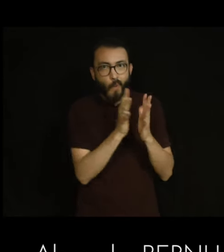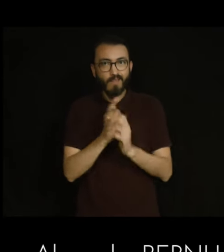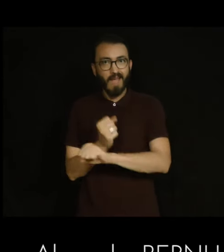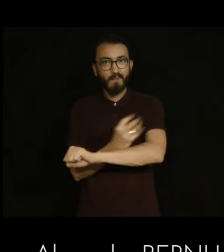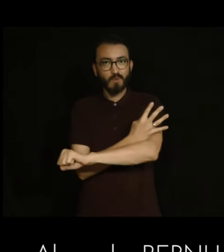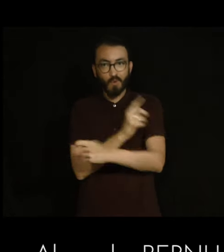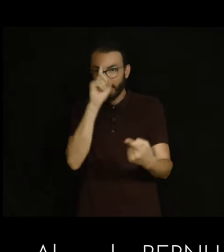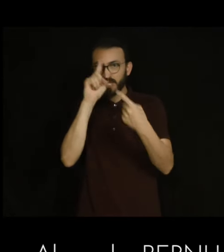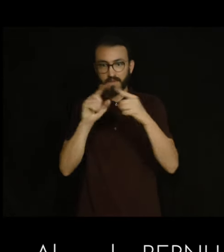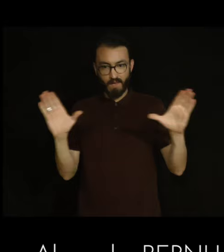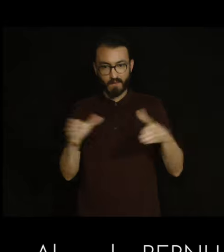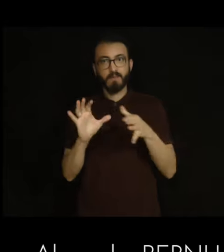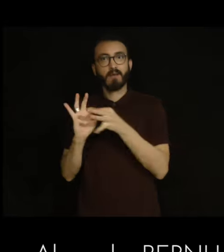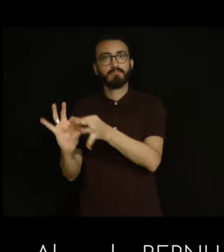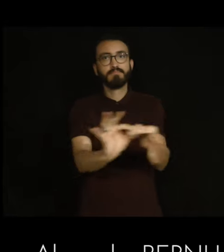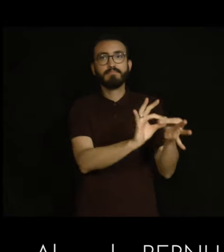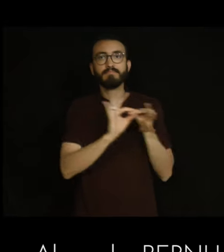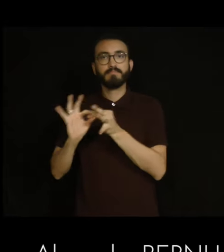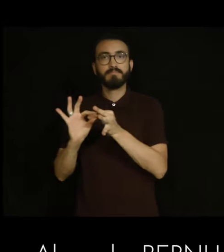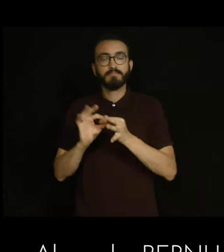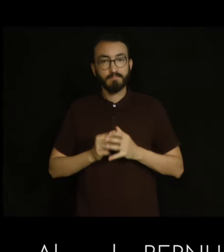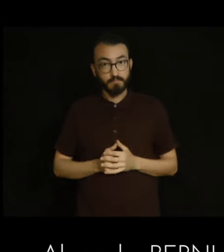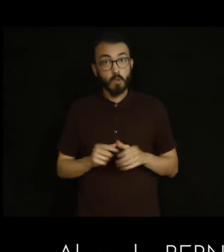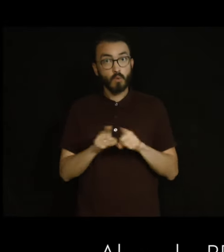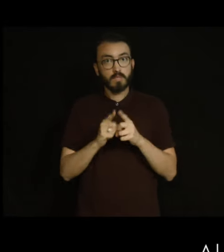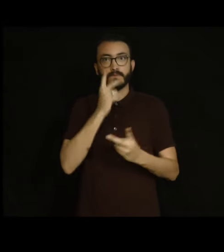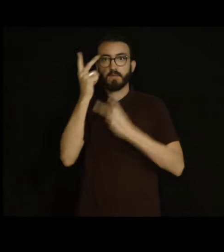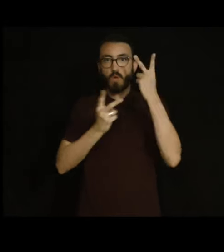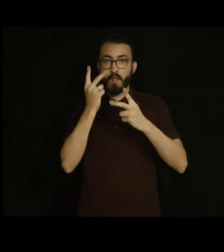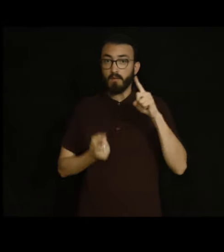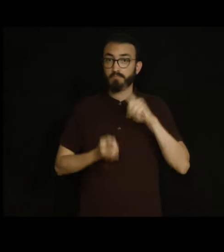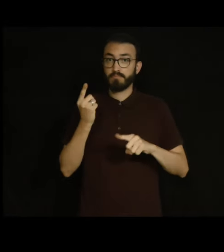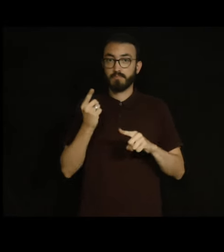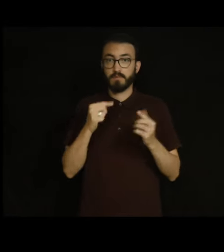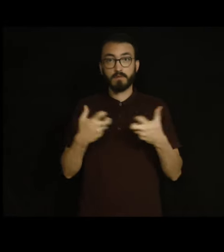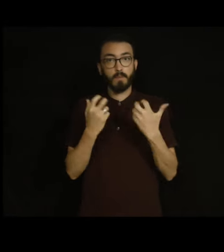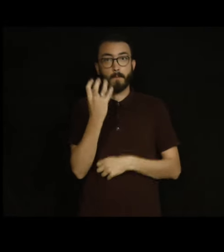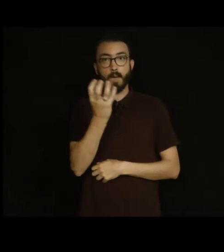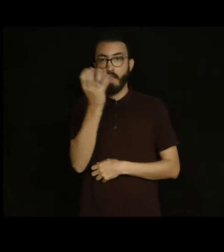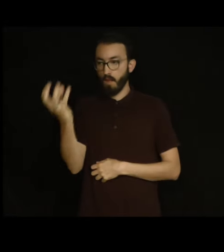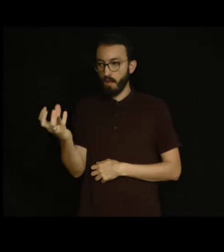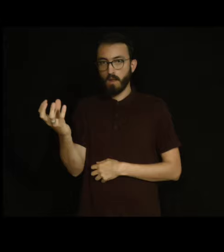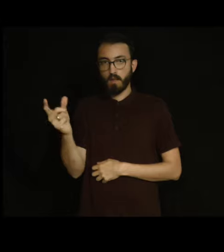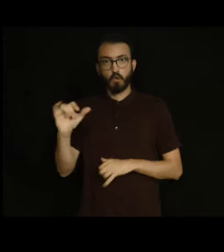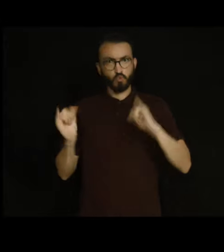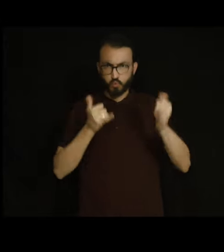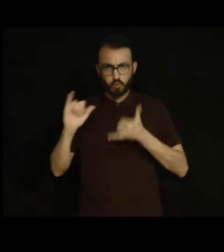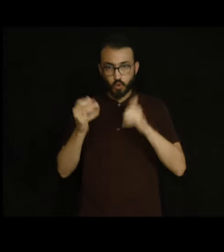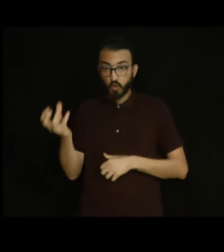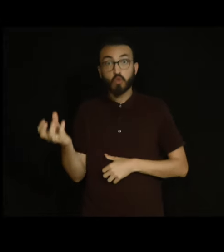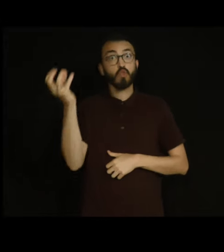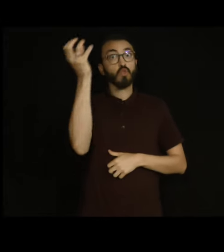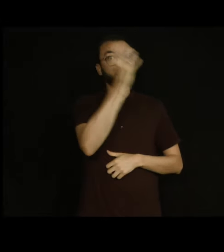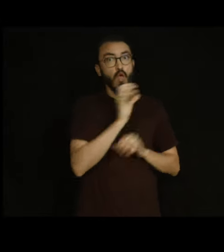juste pour laisser sortir un peu les émotions. Le groupe ne se connaît pas, donc le but, c'est que le groupe se connaisse. Aussi, comme c'est pour faire du